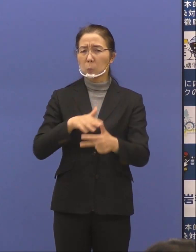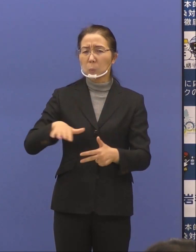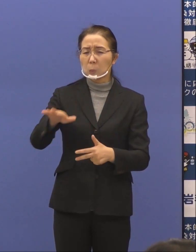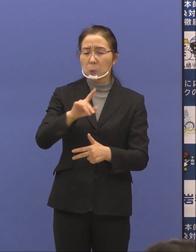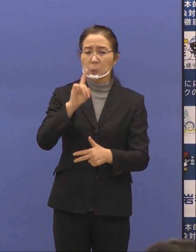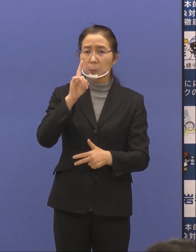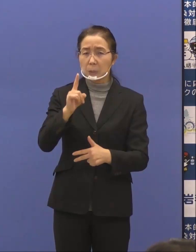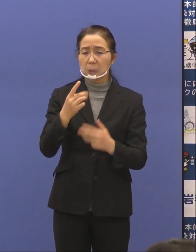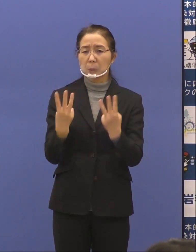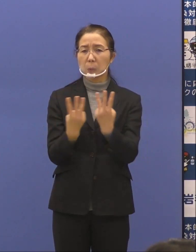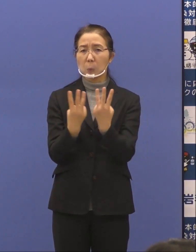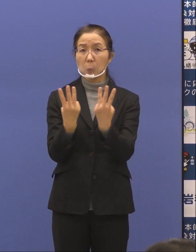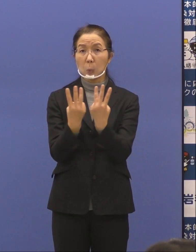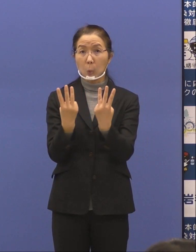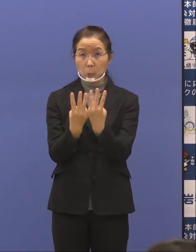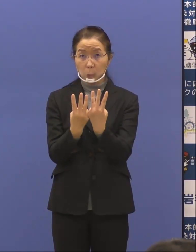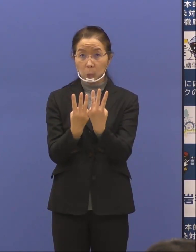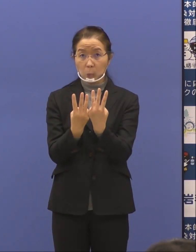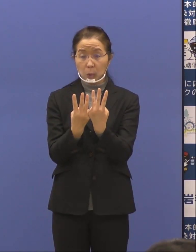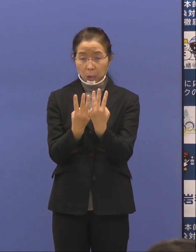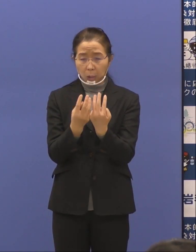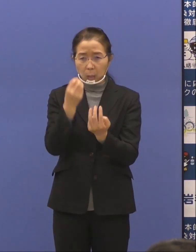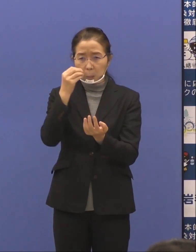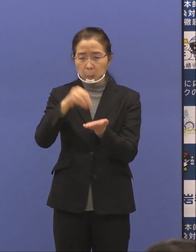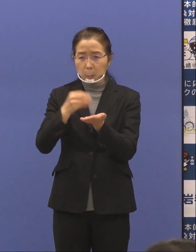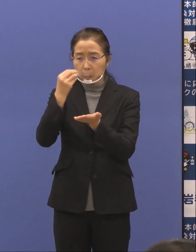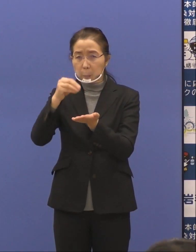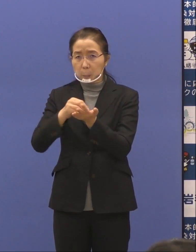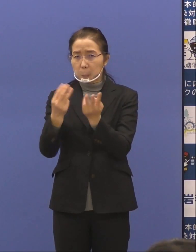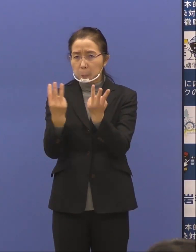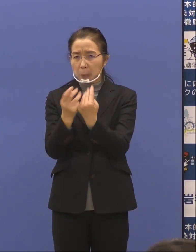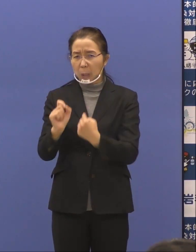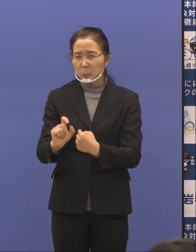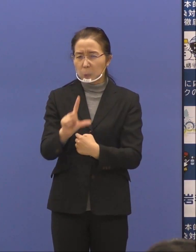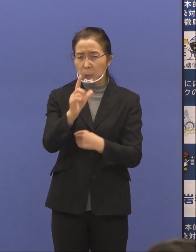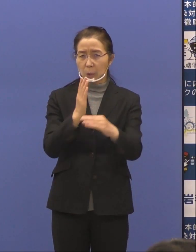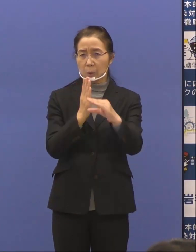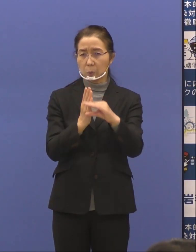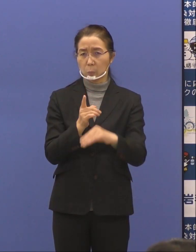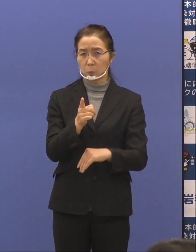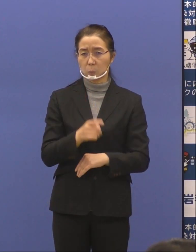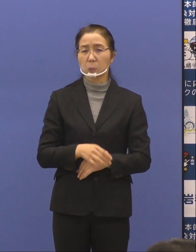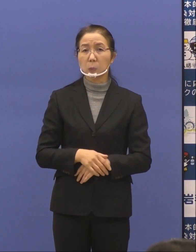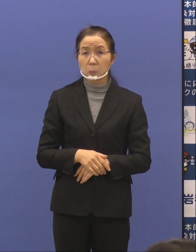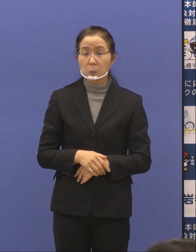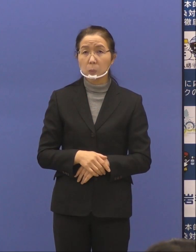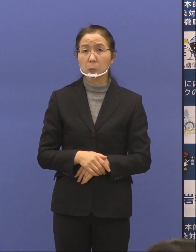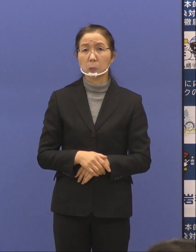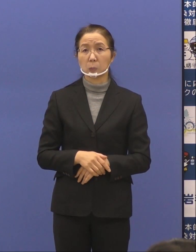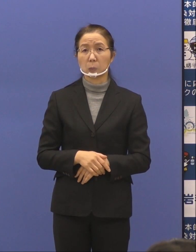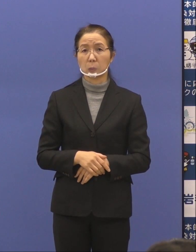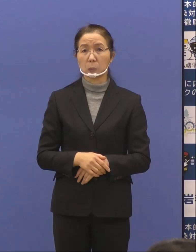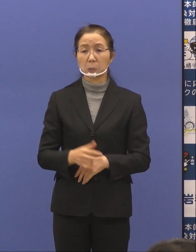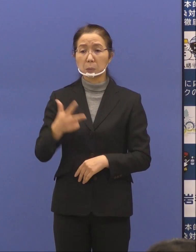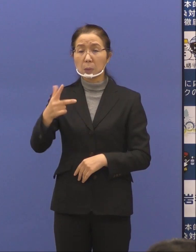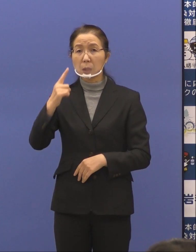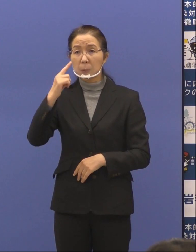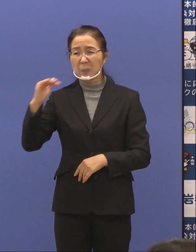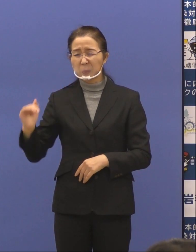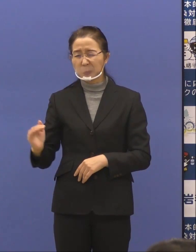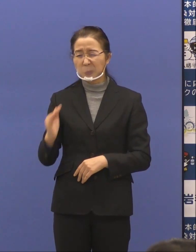も特に感染者数が多くなっていて、そして、第7波